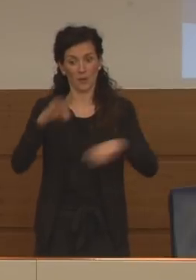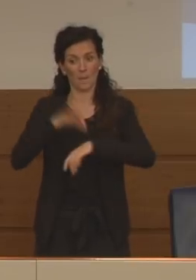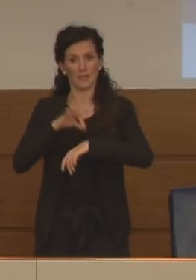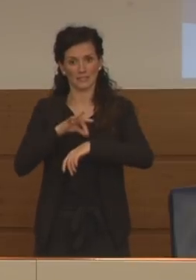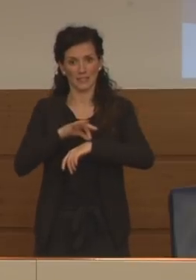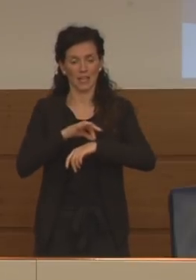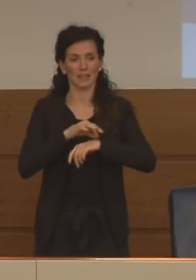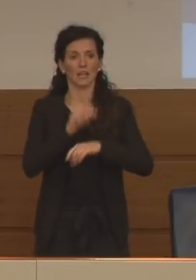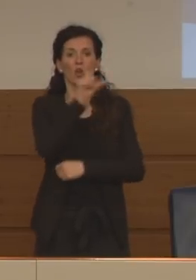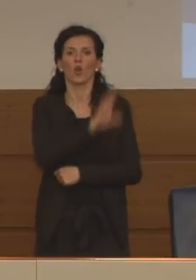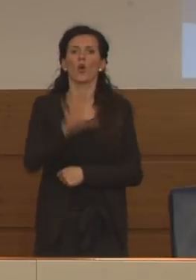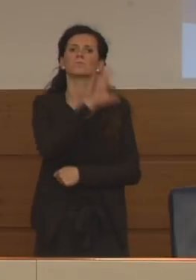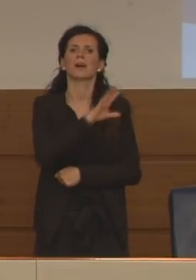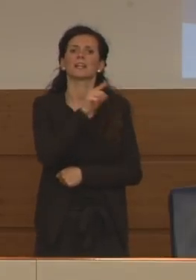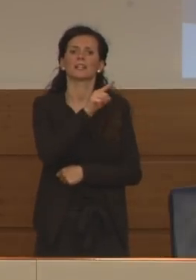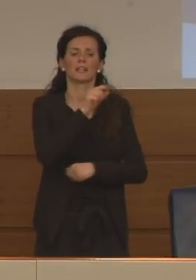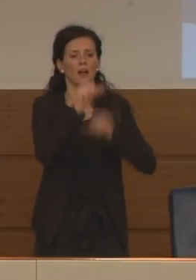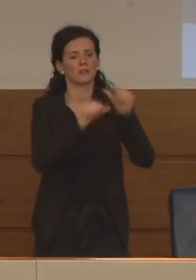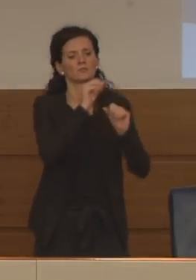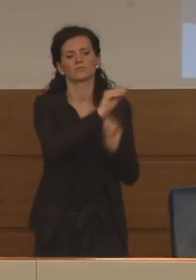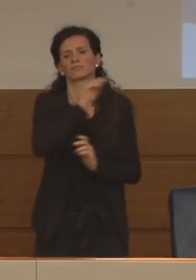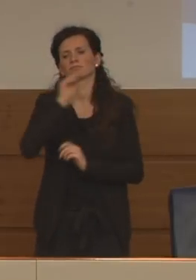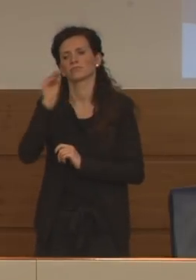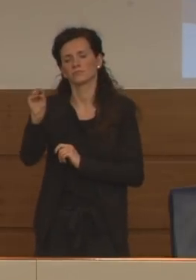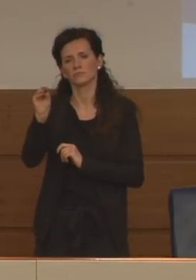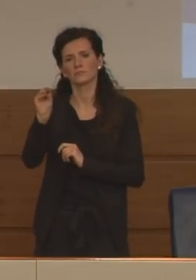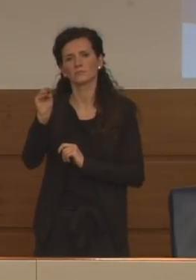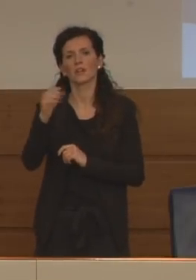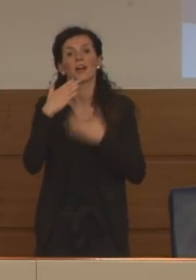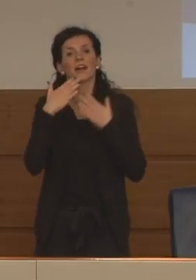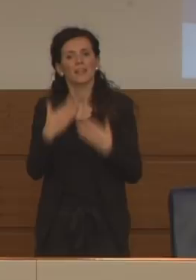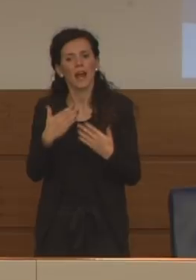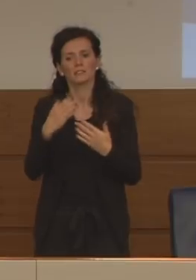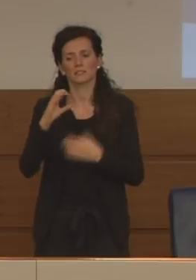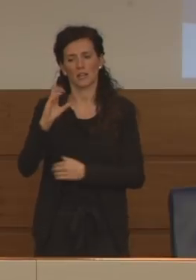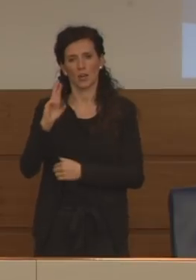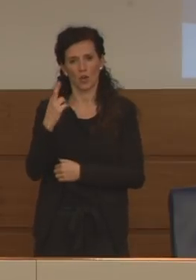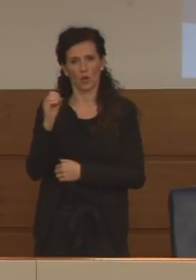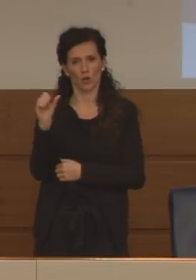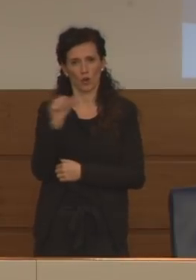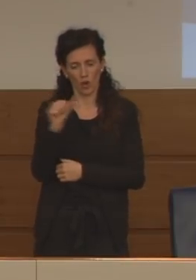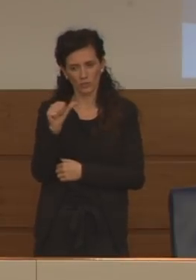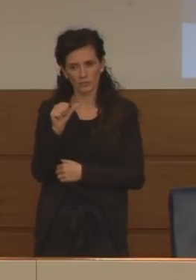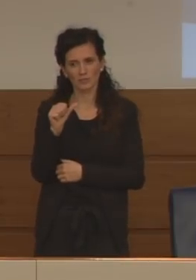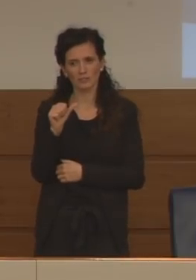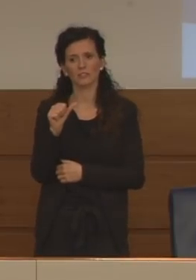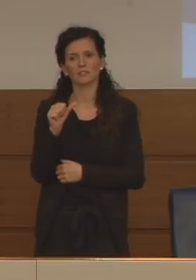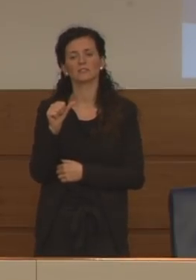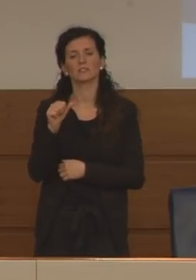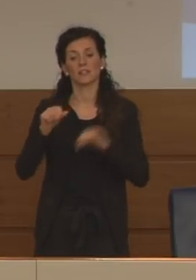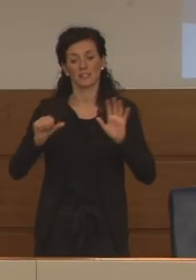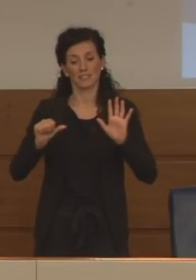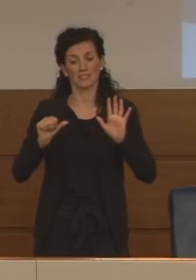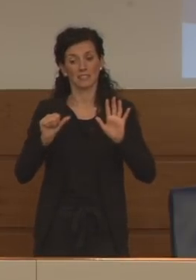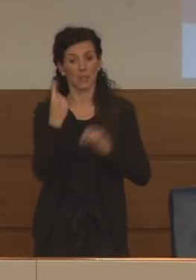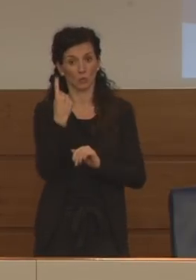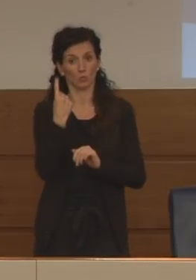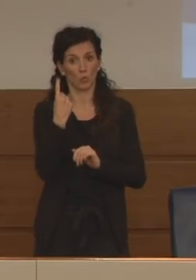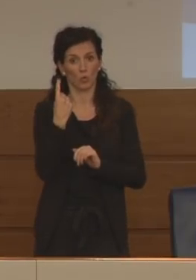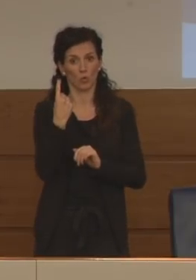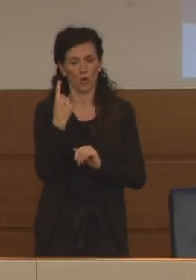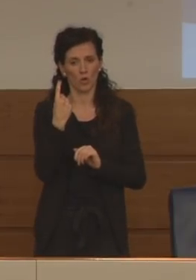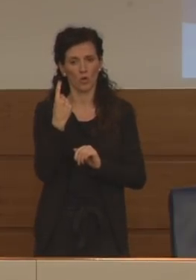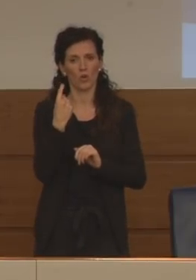dalla lombardia con il sistema della cross e di 61 pazienti